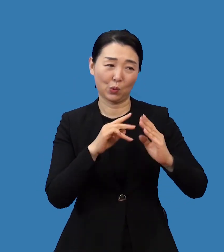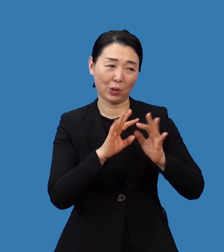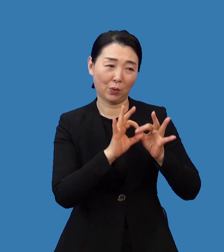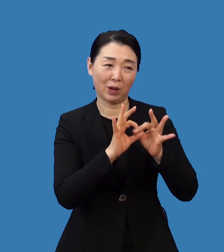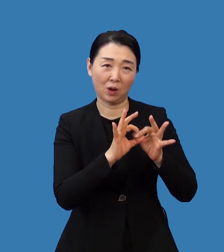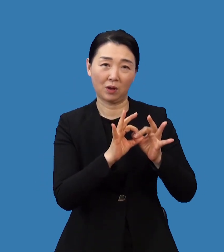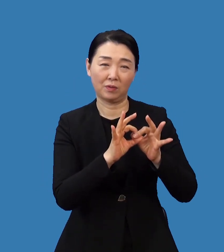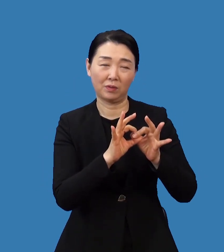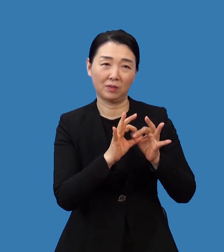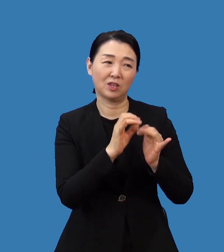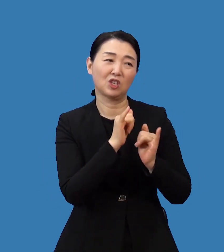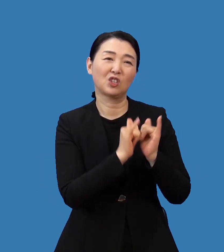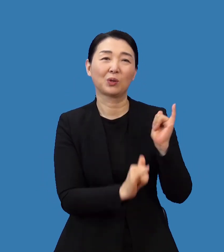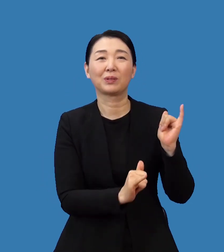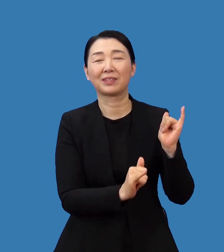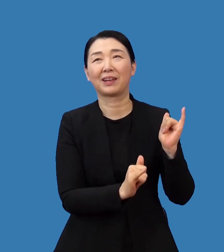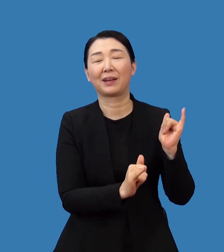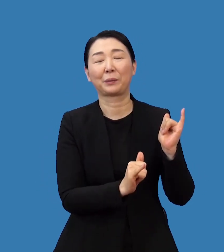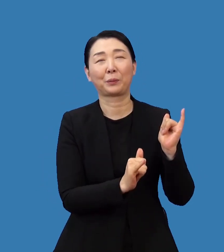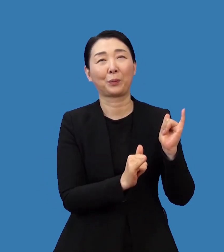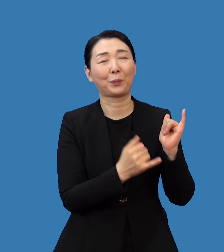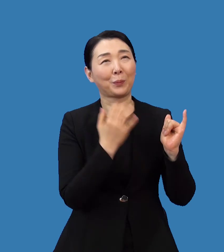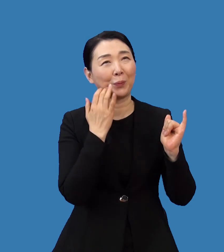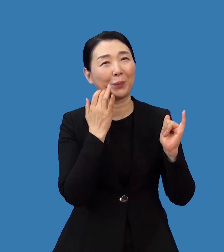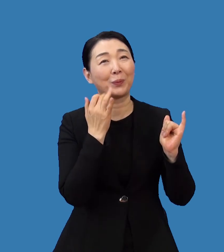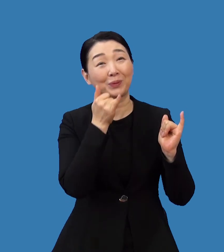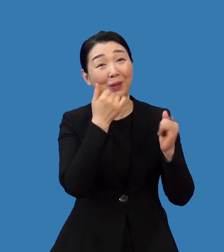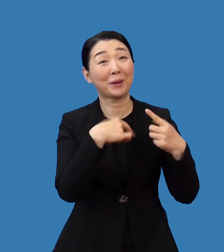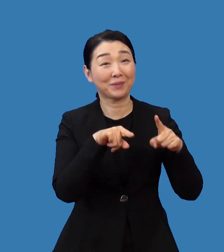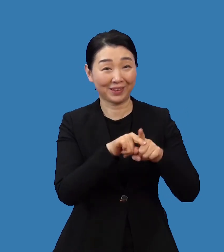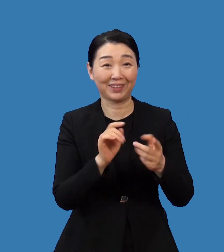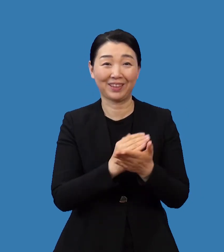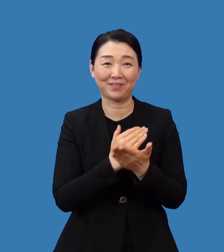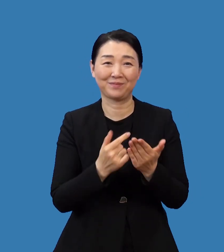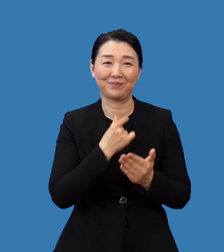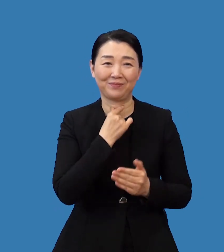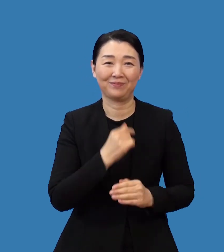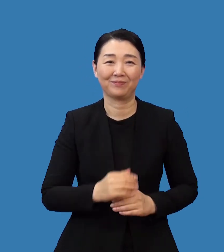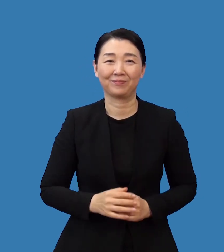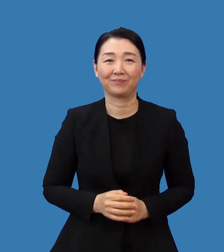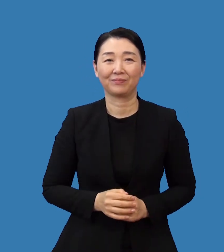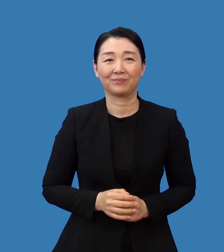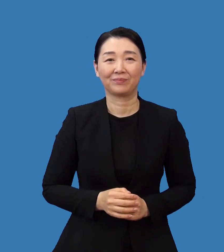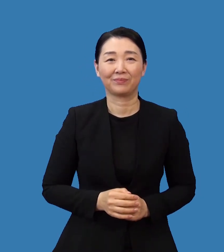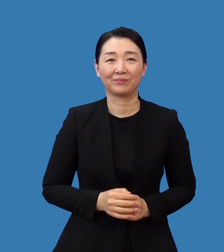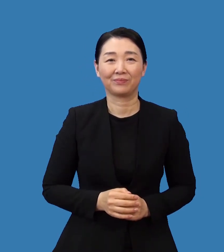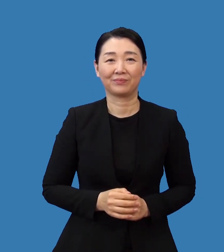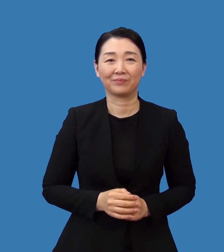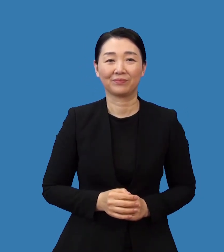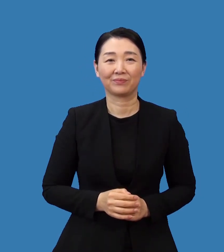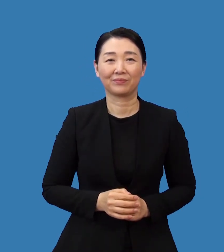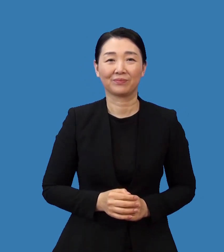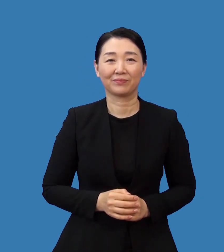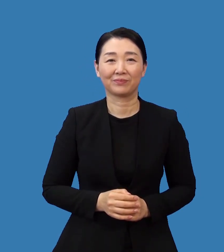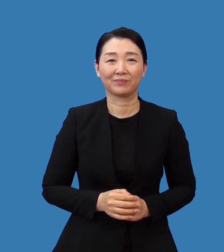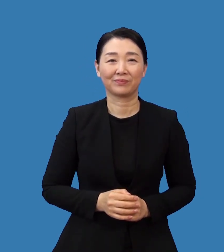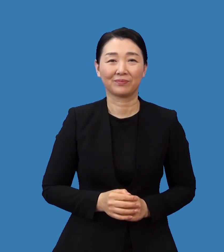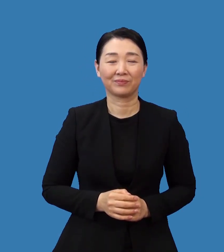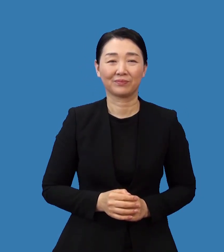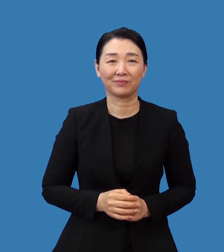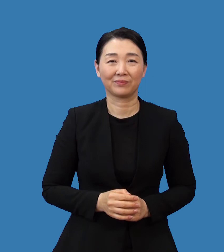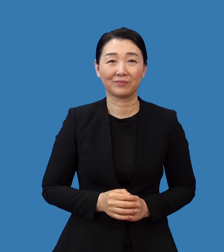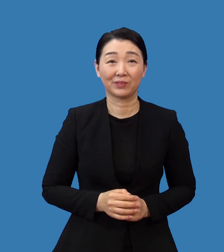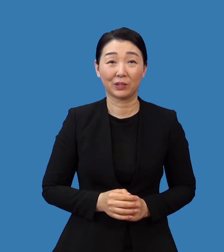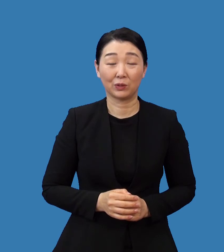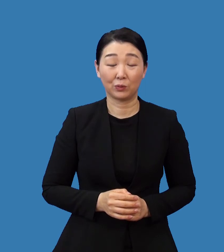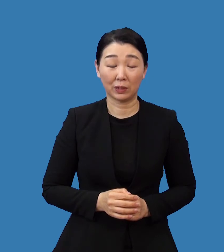연관된 흥미로운 역사를 함께 나누고 싶습니다. 자, 우리가 그 작은